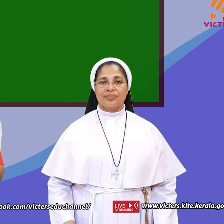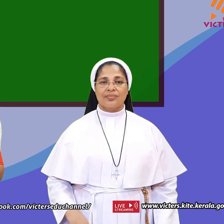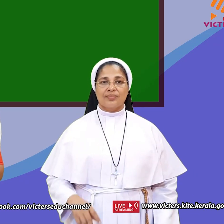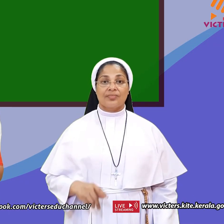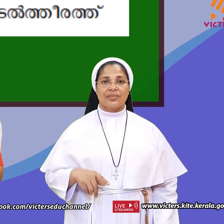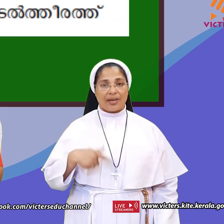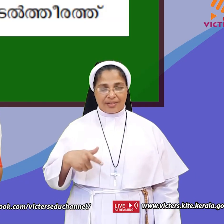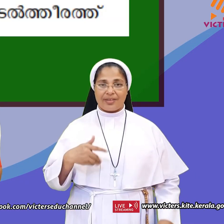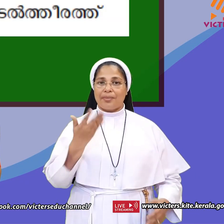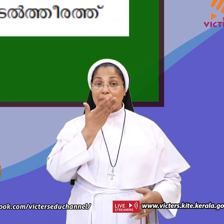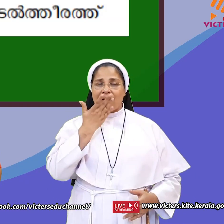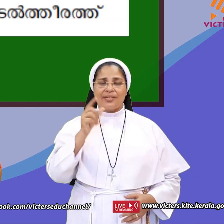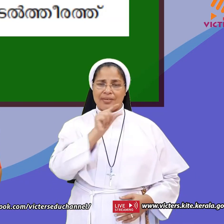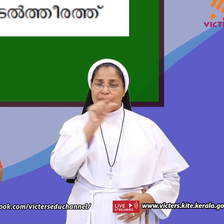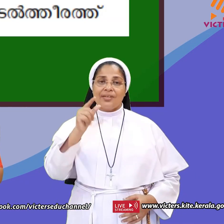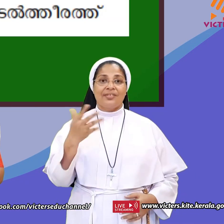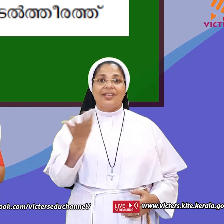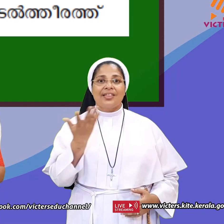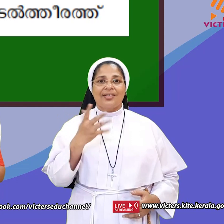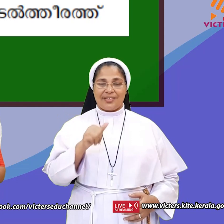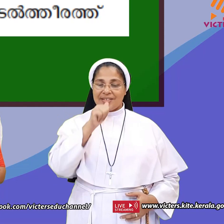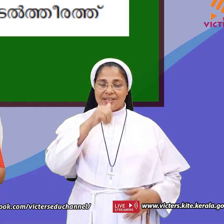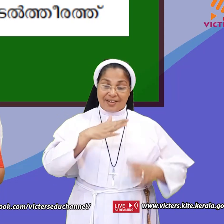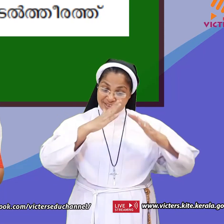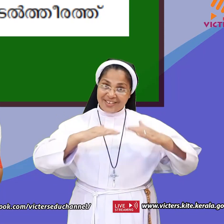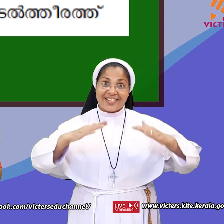അടുത്ത പാഠത്തിൻ്റെ പേര് കടൽത്തീരത്ത്.